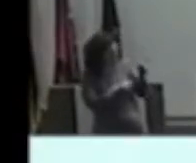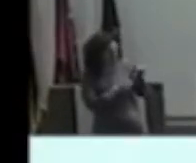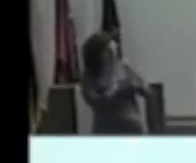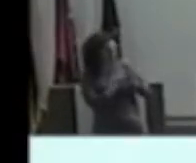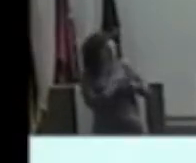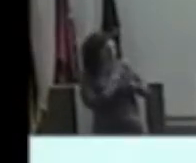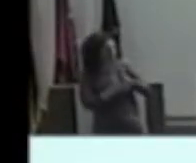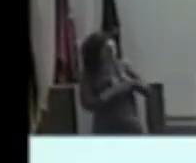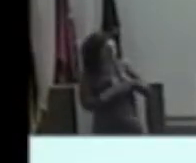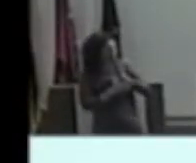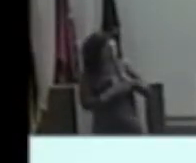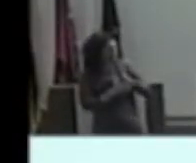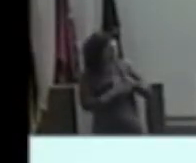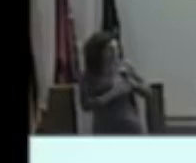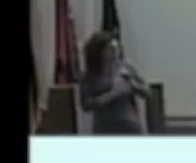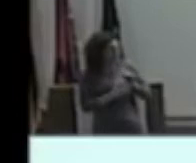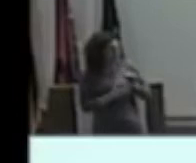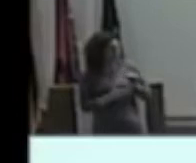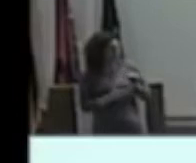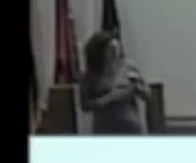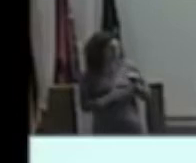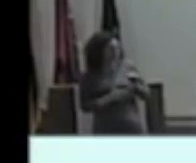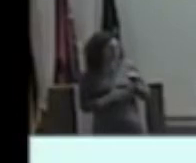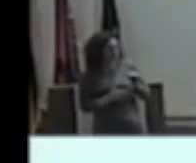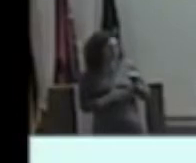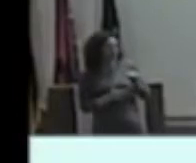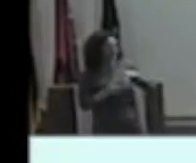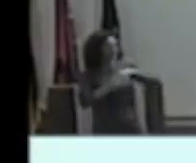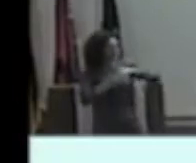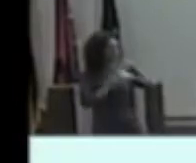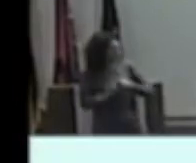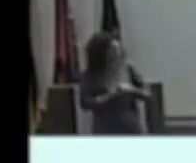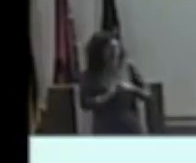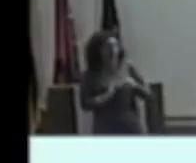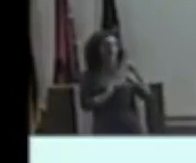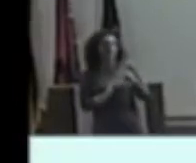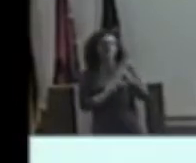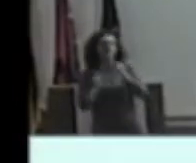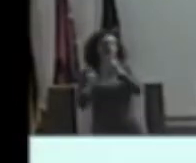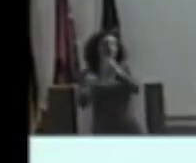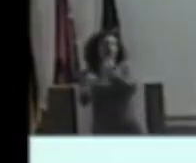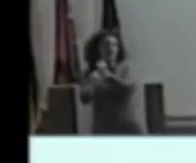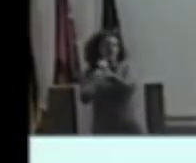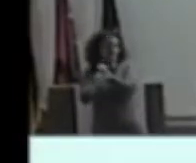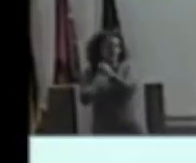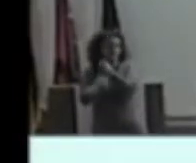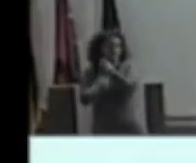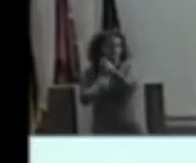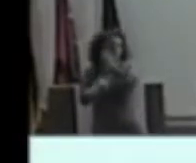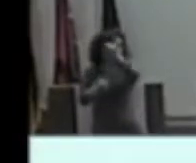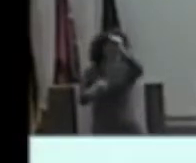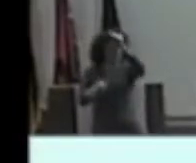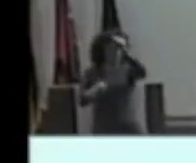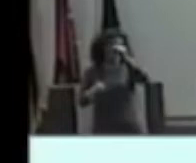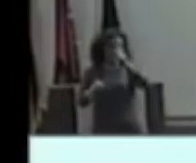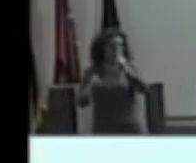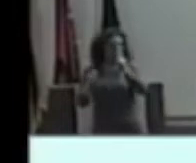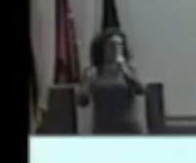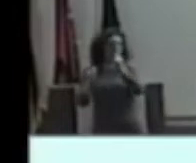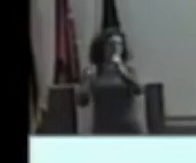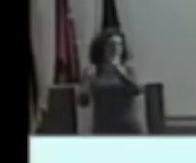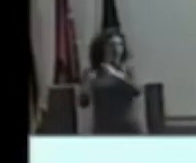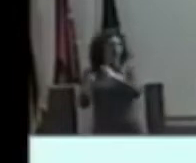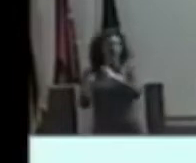estado hablando estas semanas, ¿no? Cuando las tecnologías añaden trabajo, bueno, añaden la